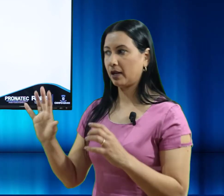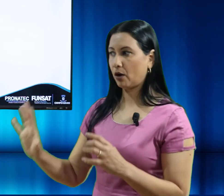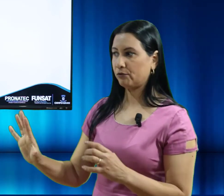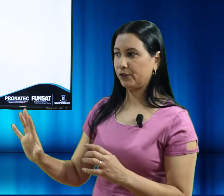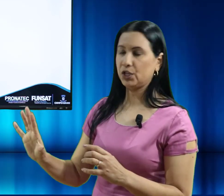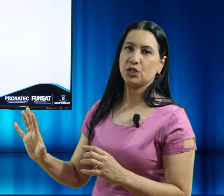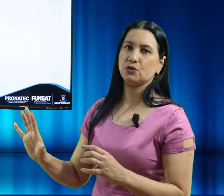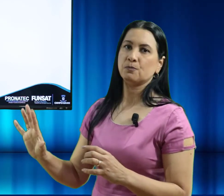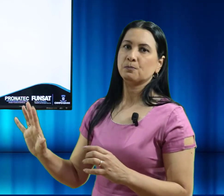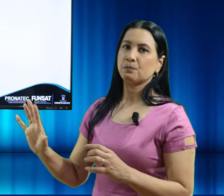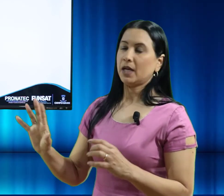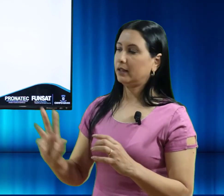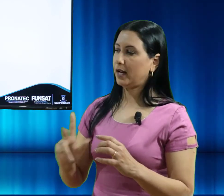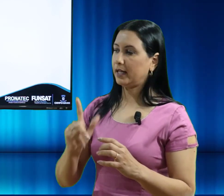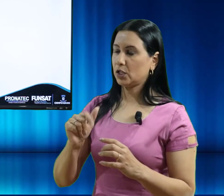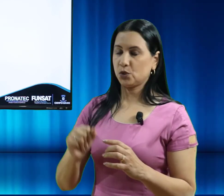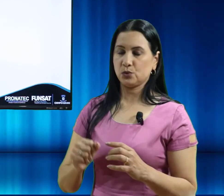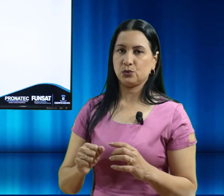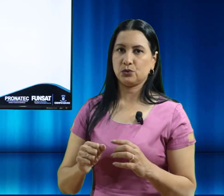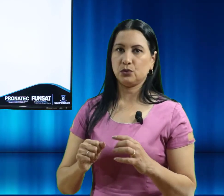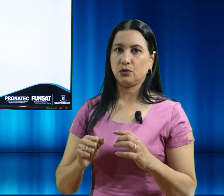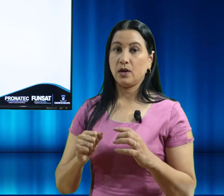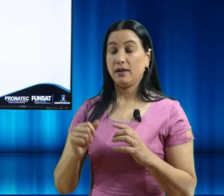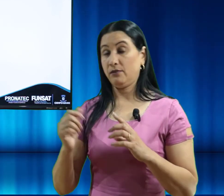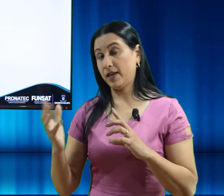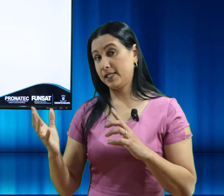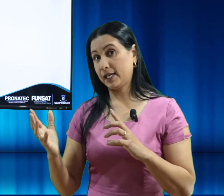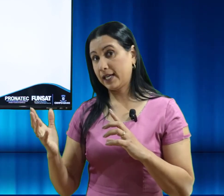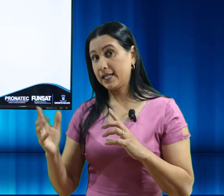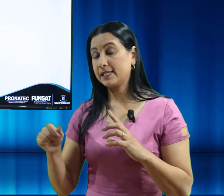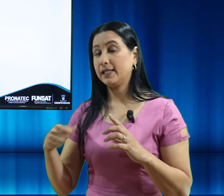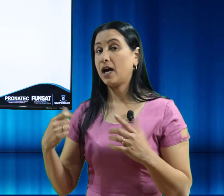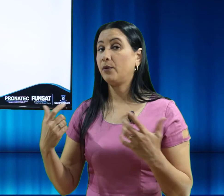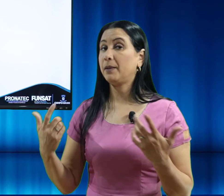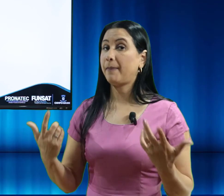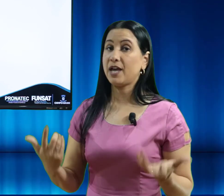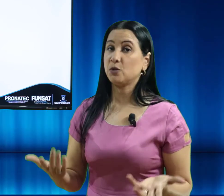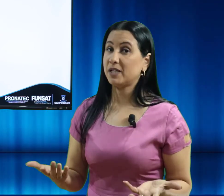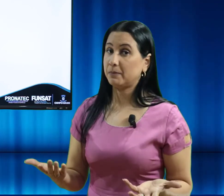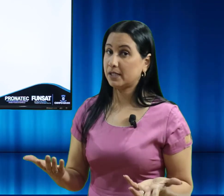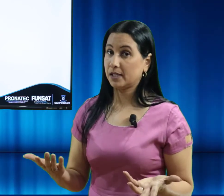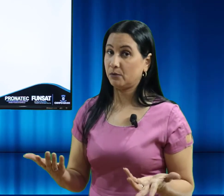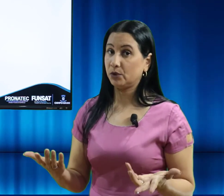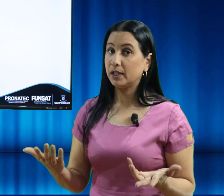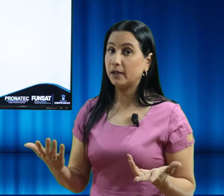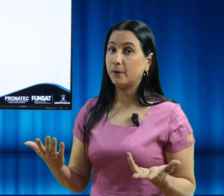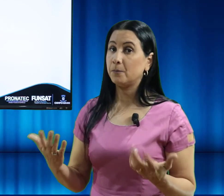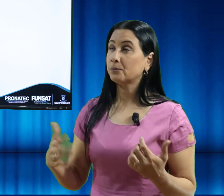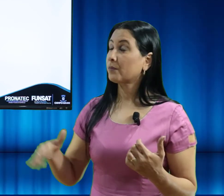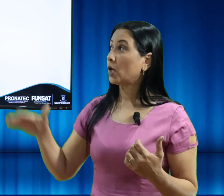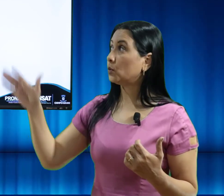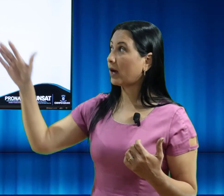o vídeo, treina junto, vê se aquele sinal ele pede uma expressão ou não. No